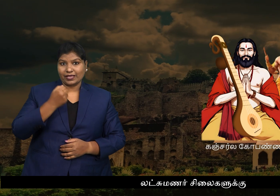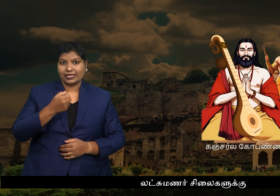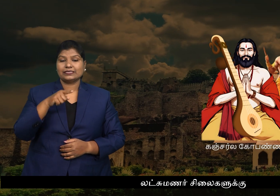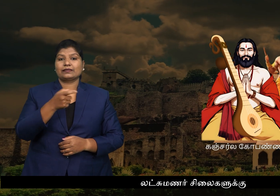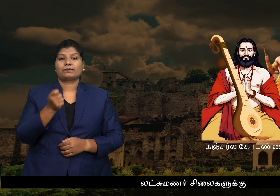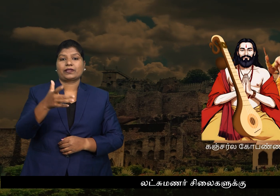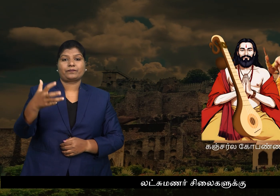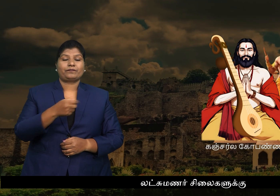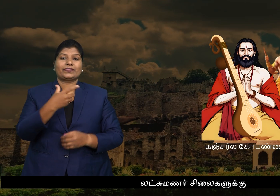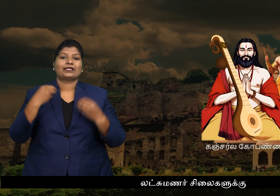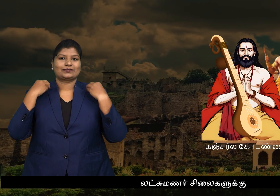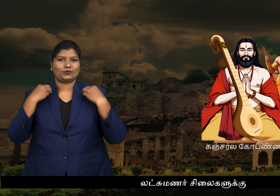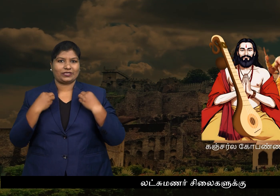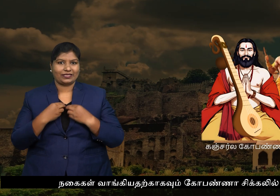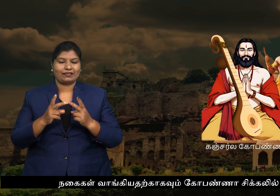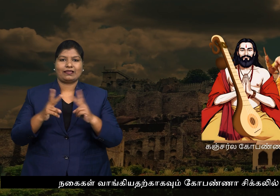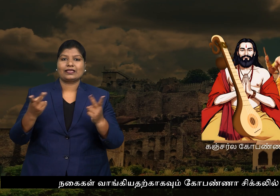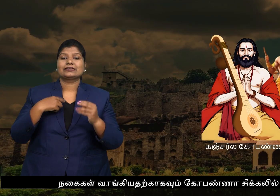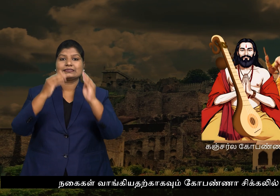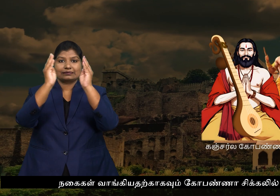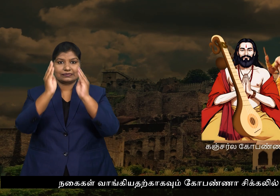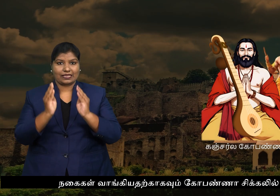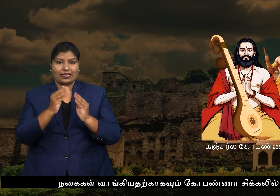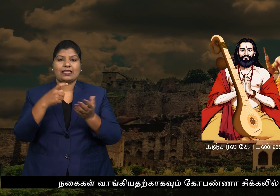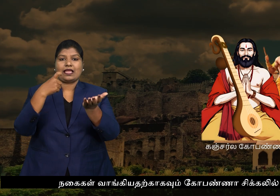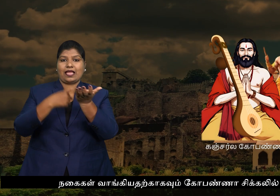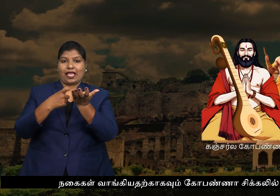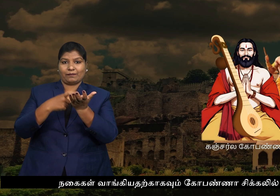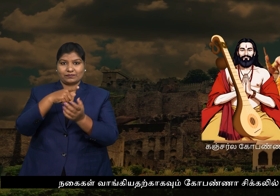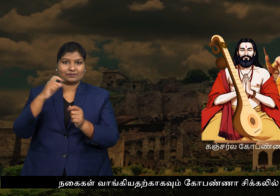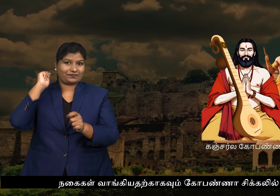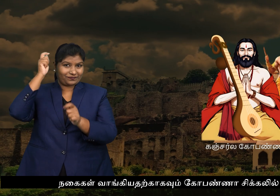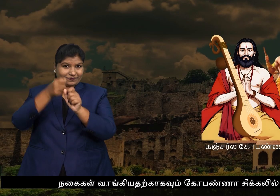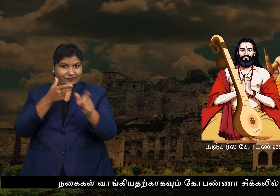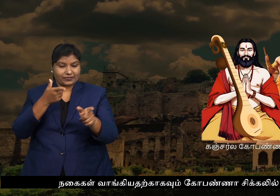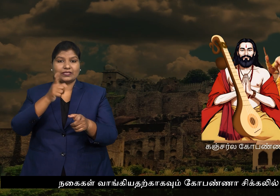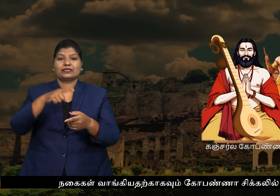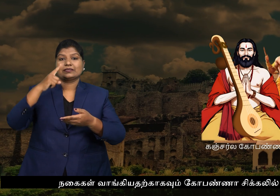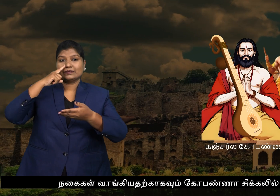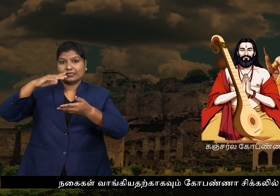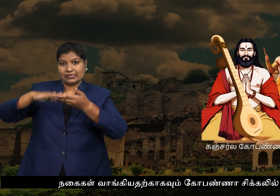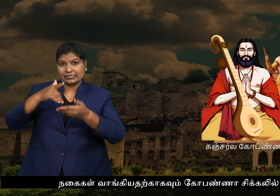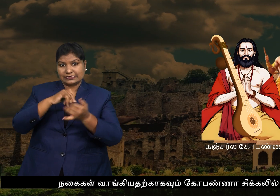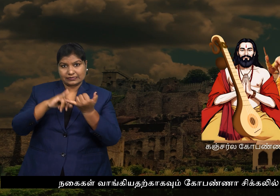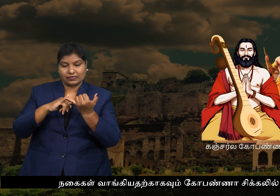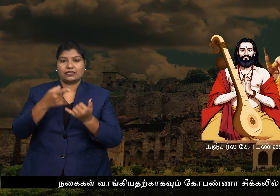லட்சுமணன் சிலைகளுக்கு நகைகள் வாங்கியதாகவும் கோபண்ணா சிக்கலில் சிக்கினார்.